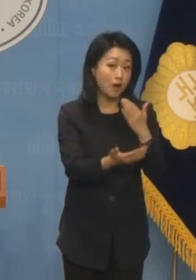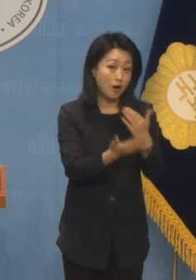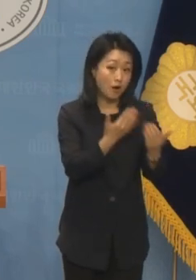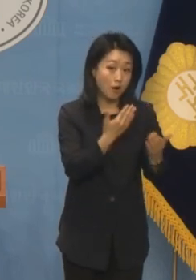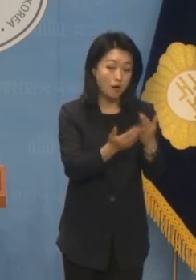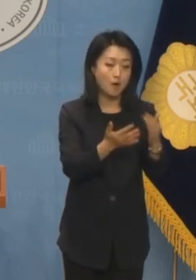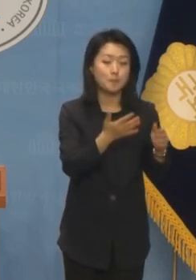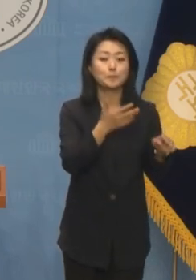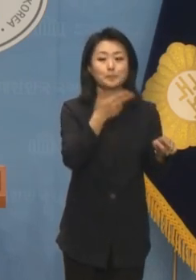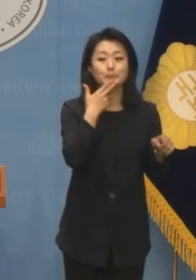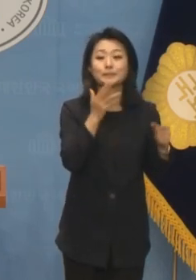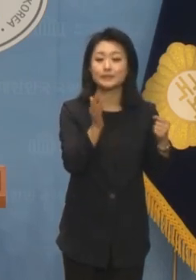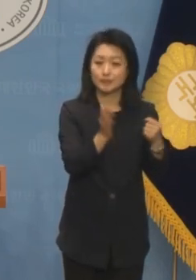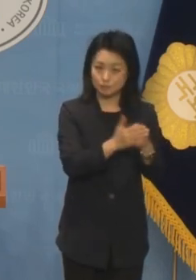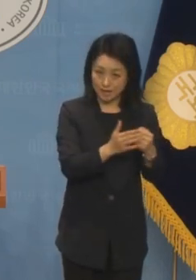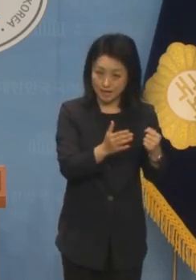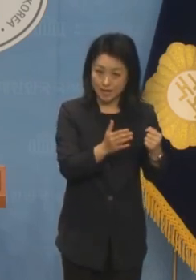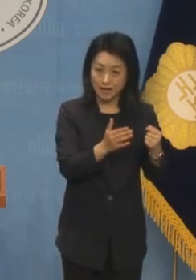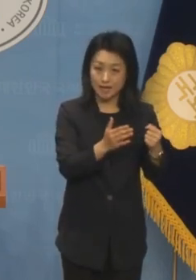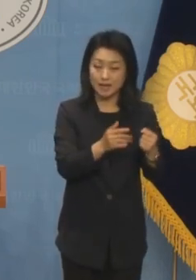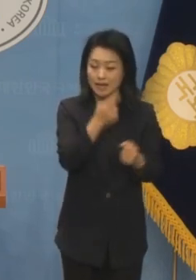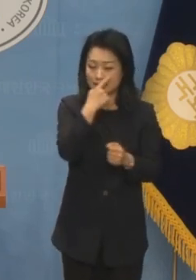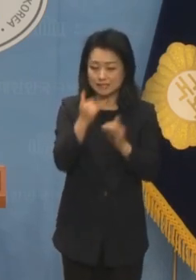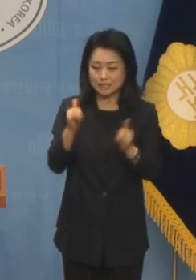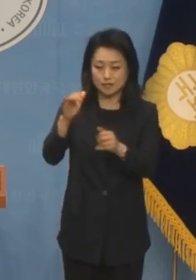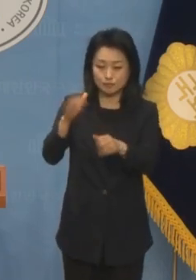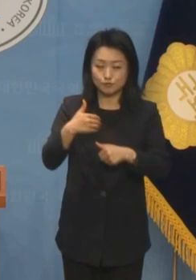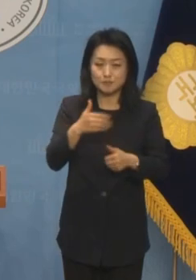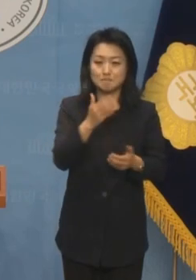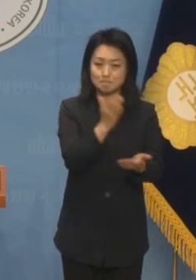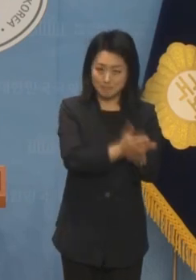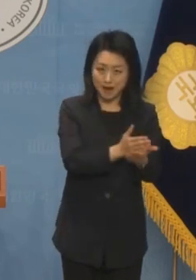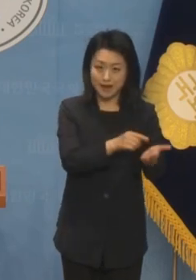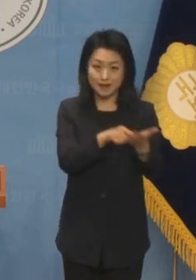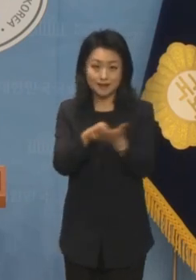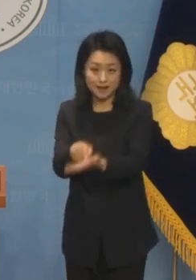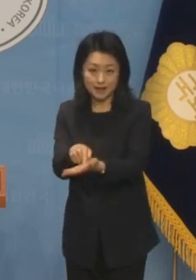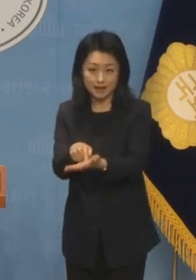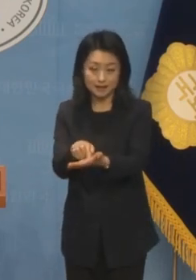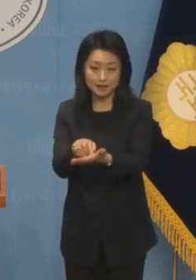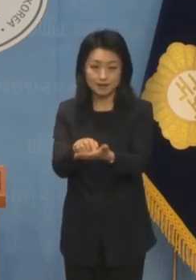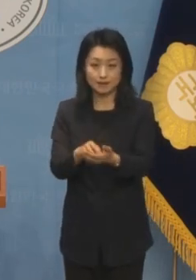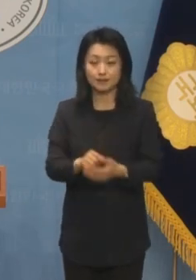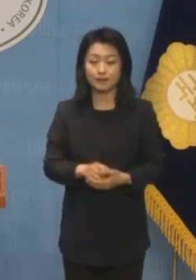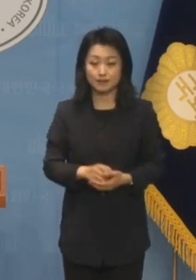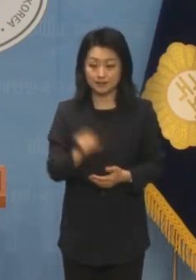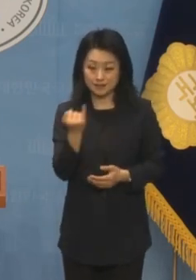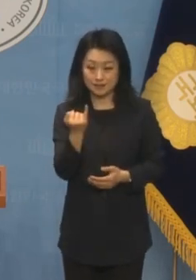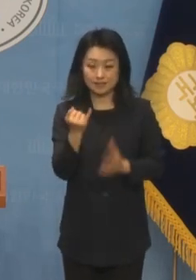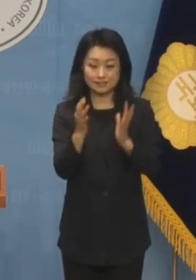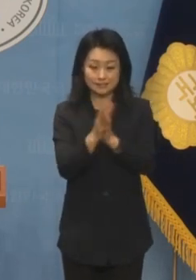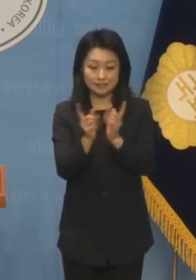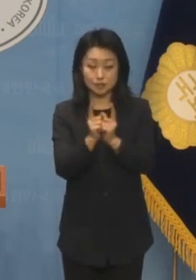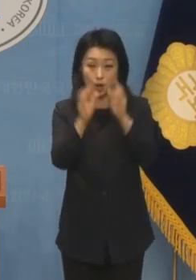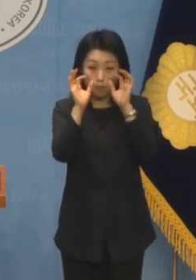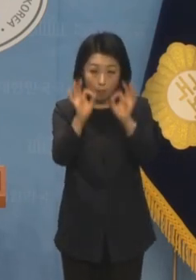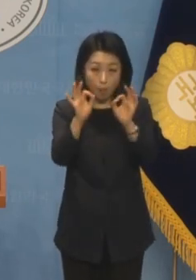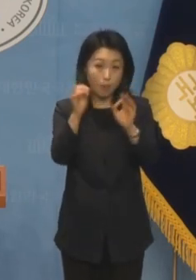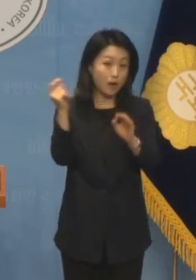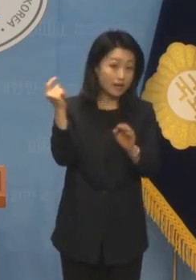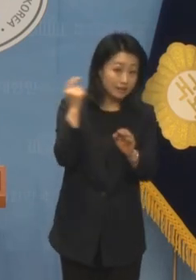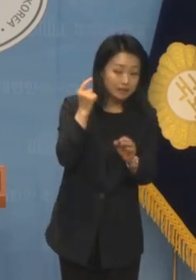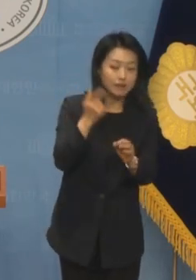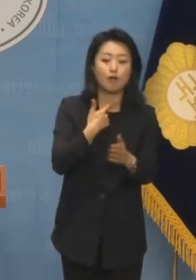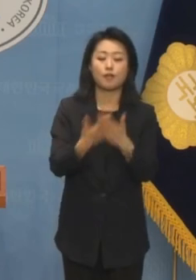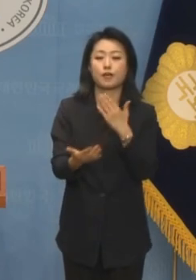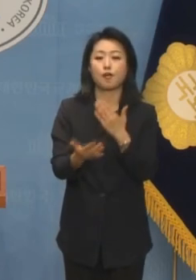있지 않다는 이유를 댄 모양입니다. 강 대변인이 직접 보고 들은, 그래서 경험에